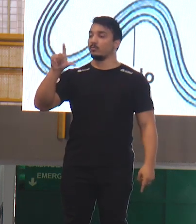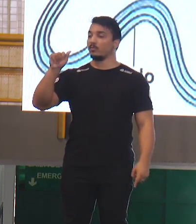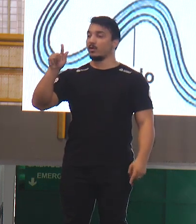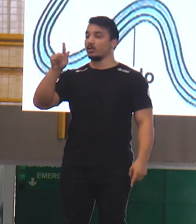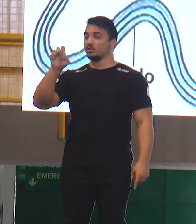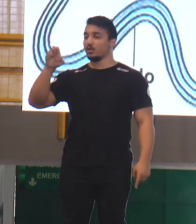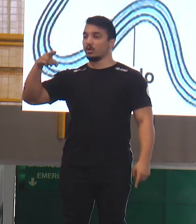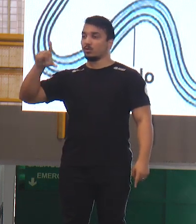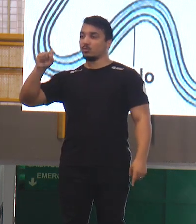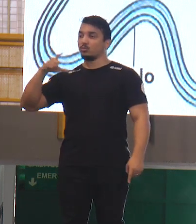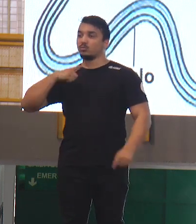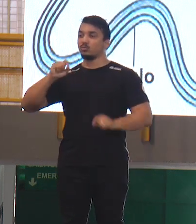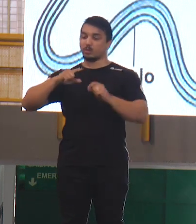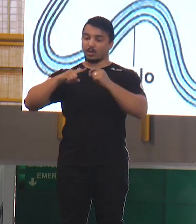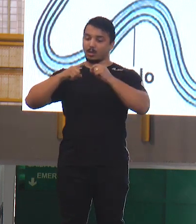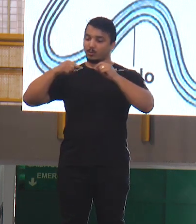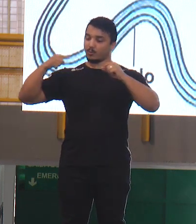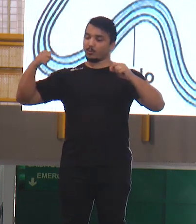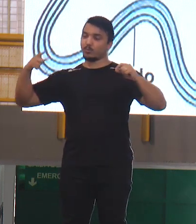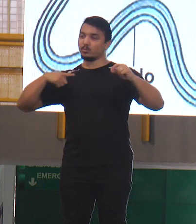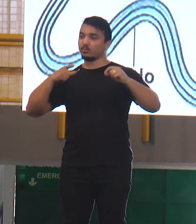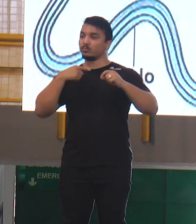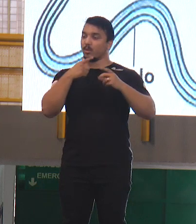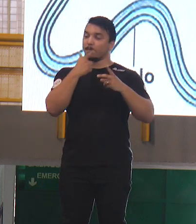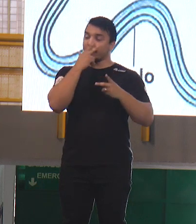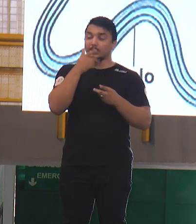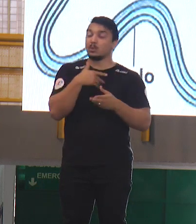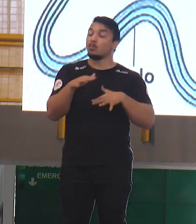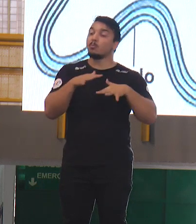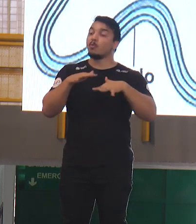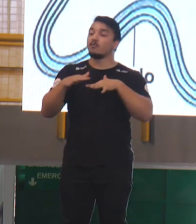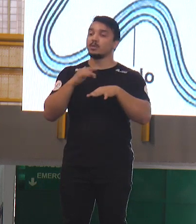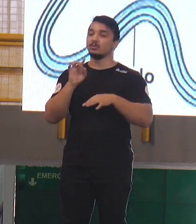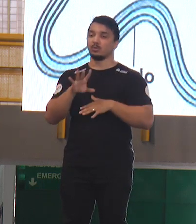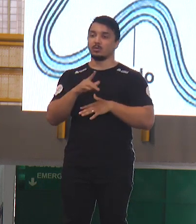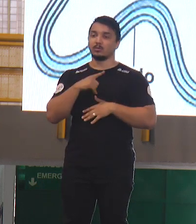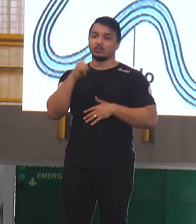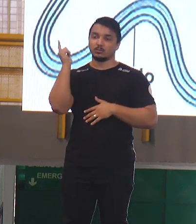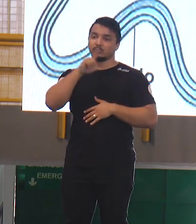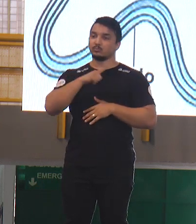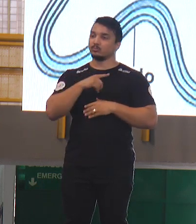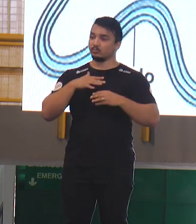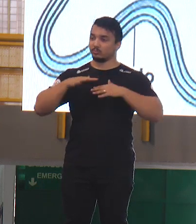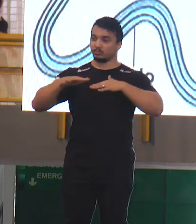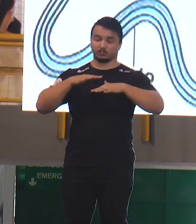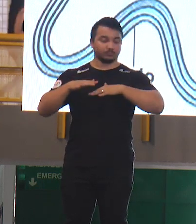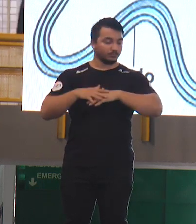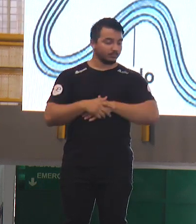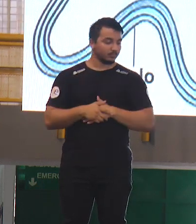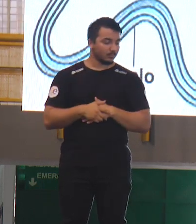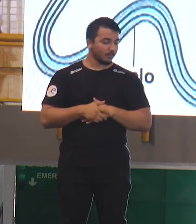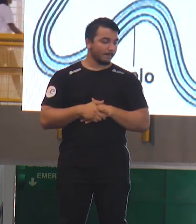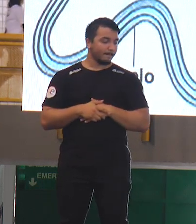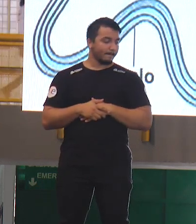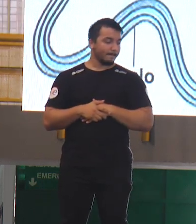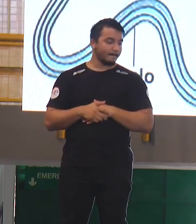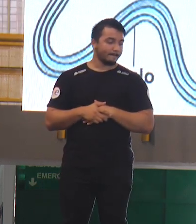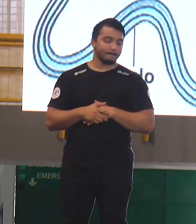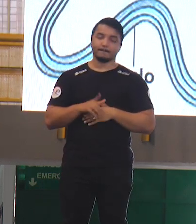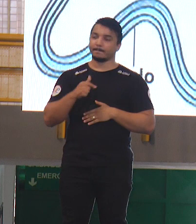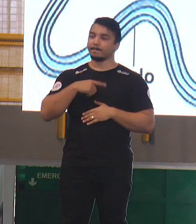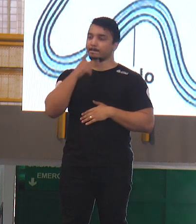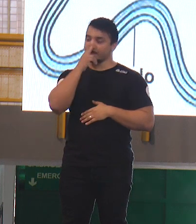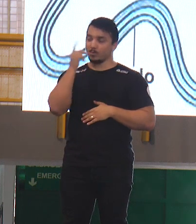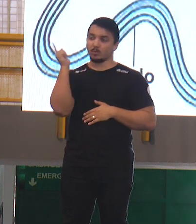formada a partir de quem? Dos centríolos, cujo objetivo é o quê? É promover a locomoção. E aí você vai ter um